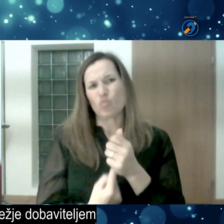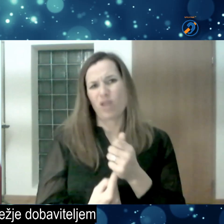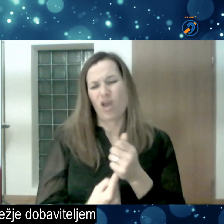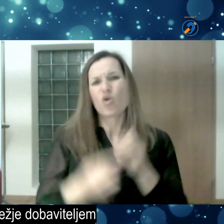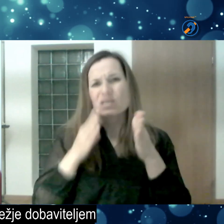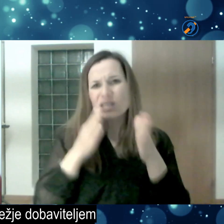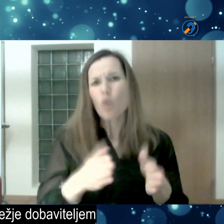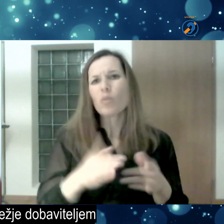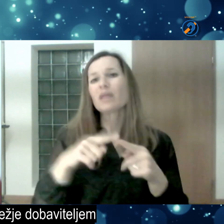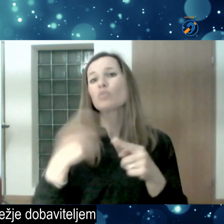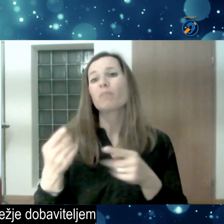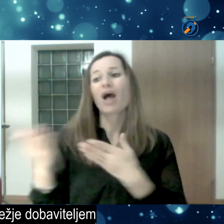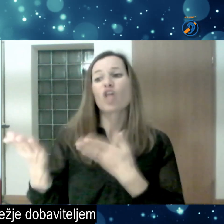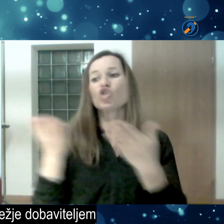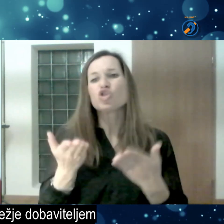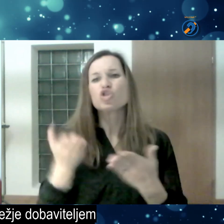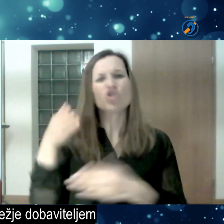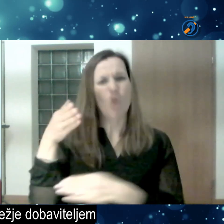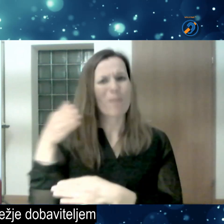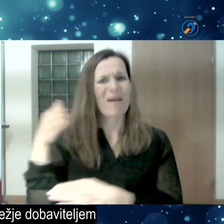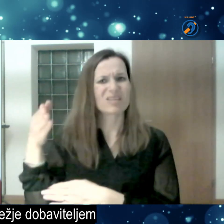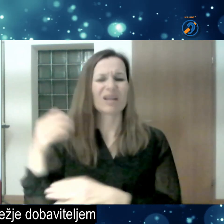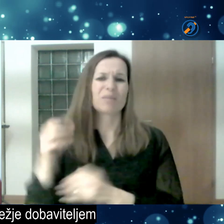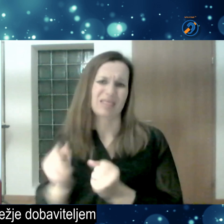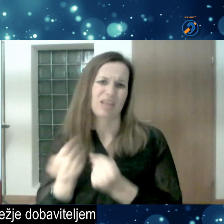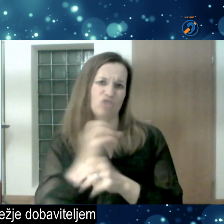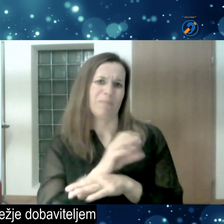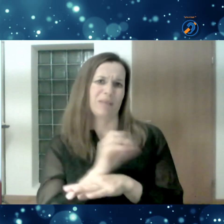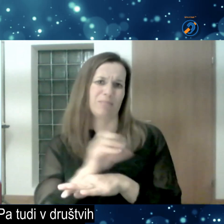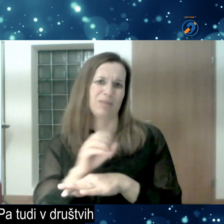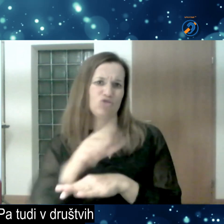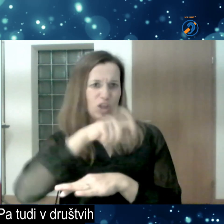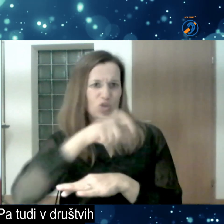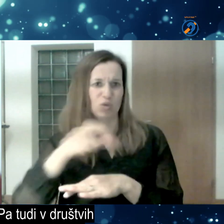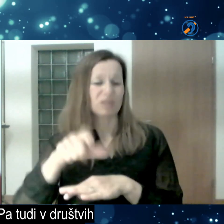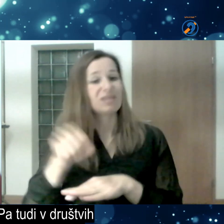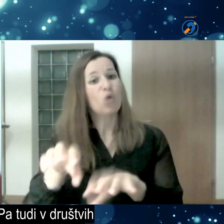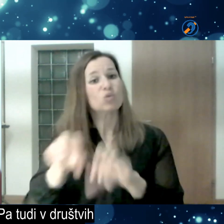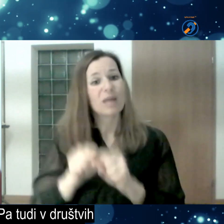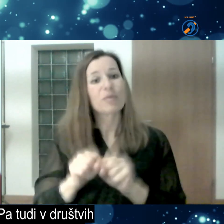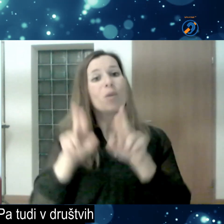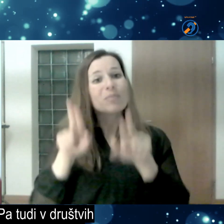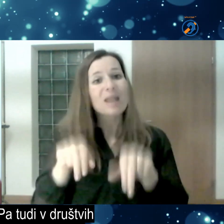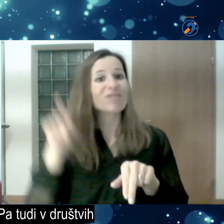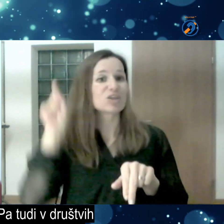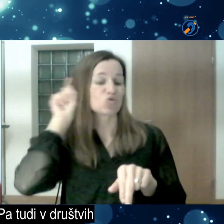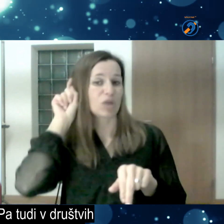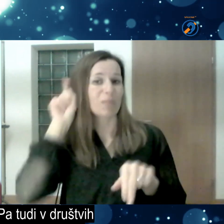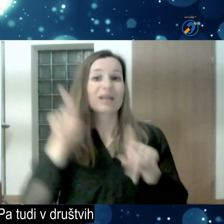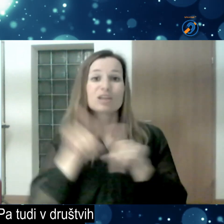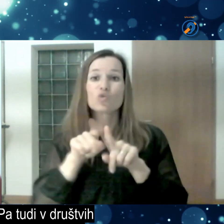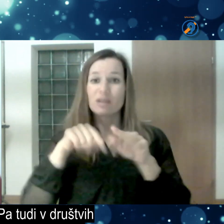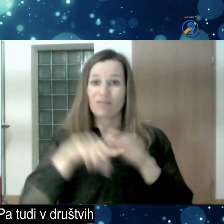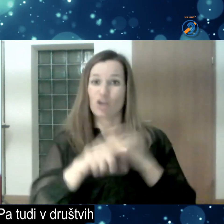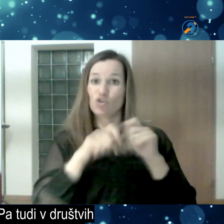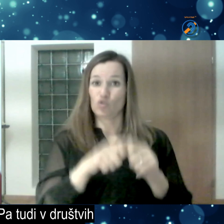dobaviteljem prepričati ljudi, da vzamejo tiste prave slušne aparate, pa tudi v društvih se pozna, ker imamo